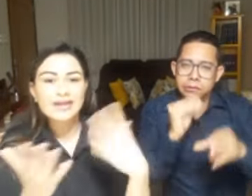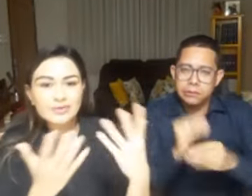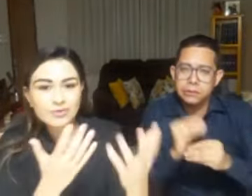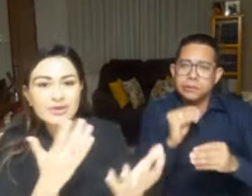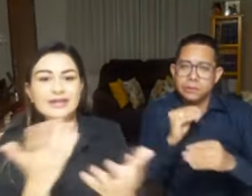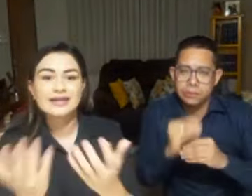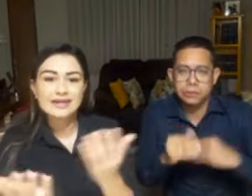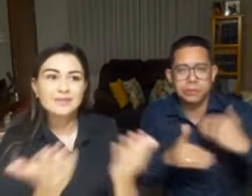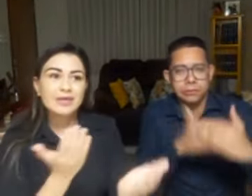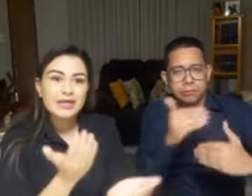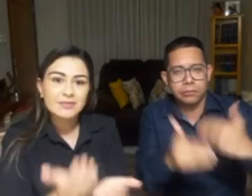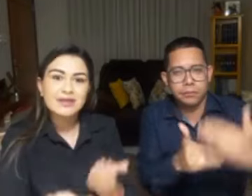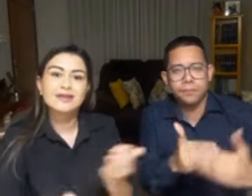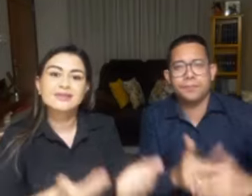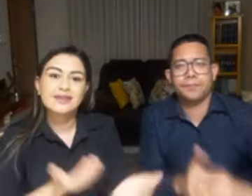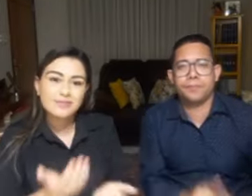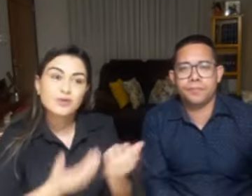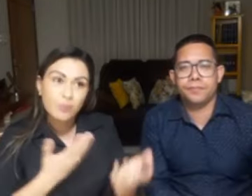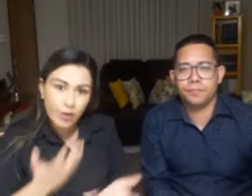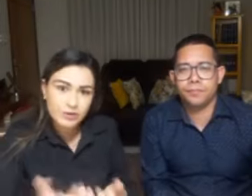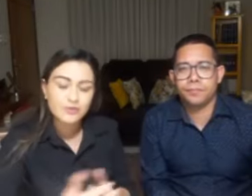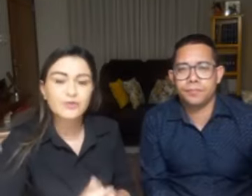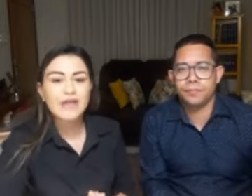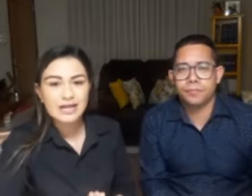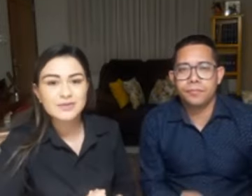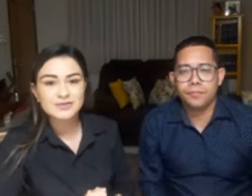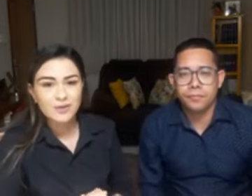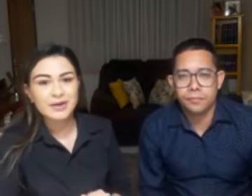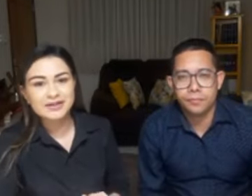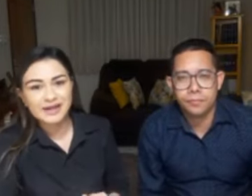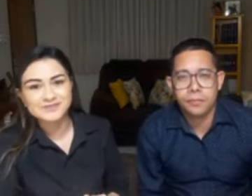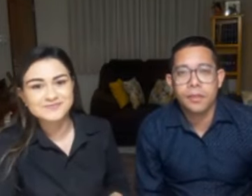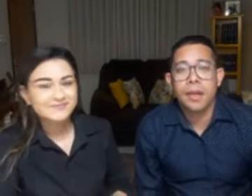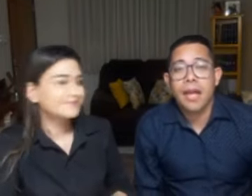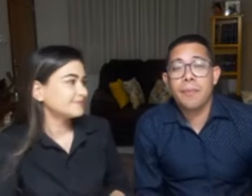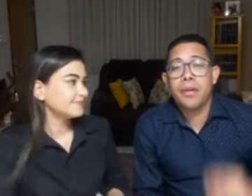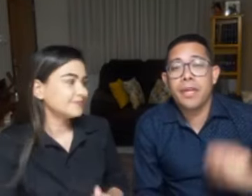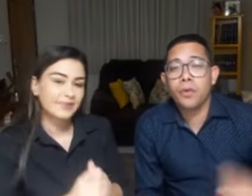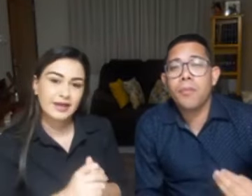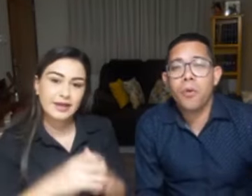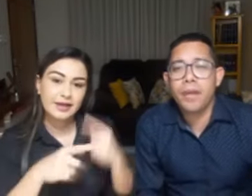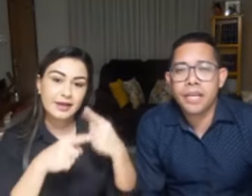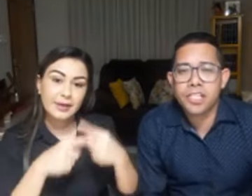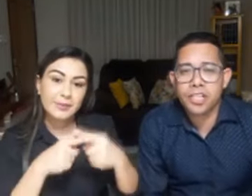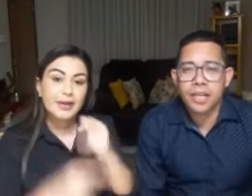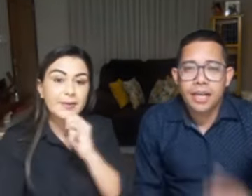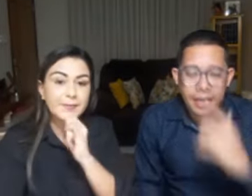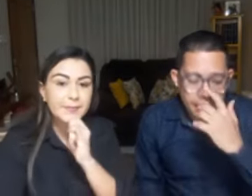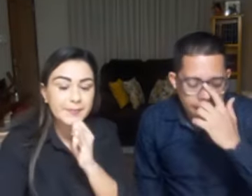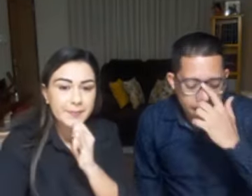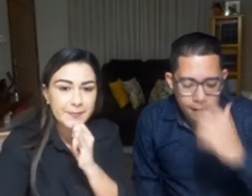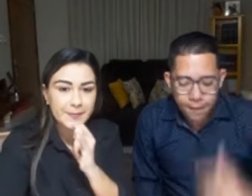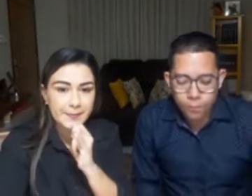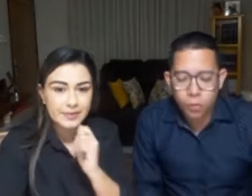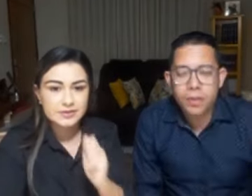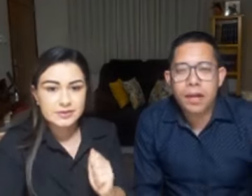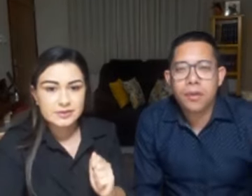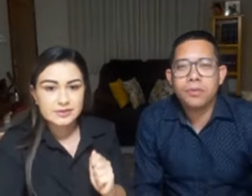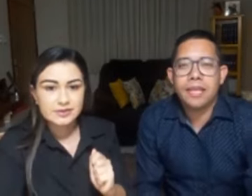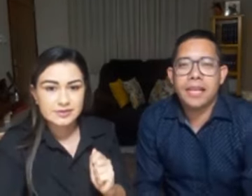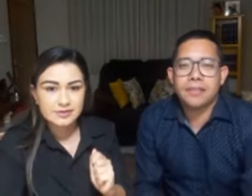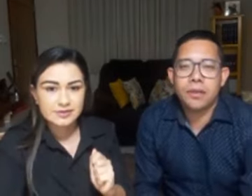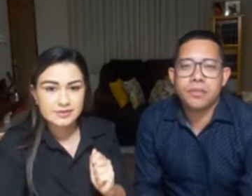a leitura ali, bíblica, né? Mas com um pouco de dificuldade, mas vão aprendendo. Porque normalmente, o